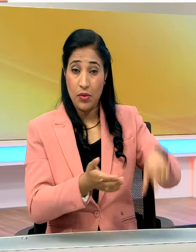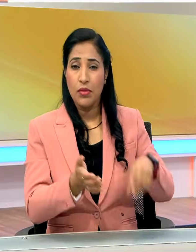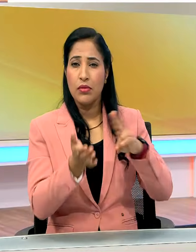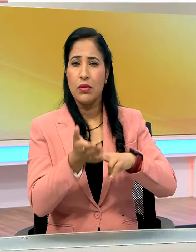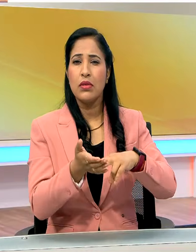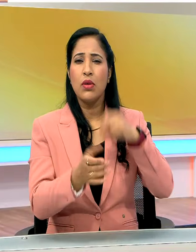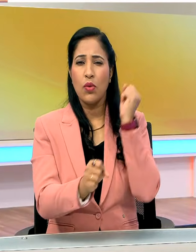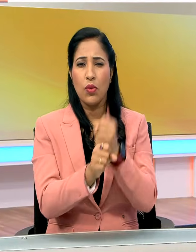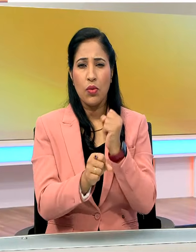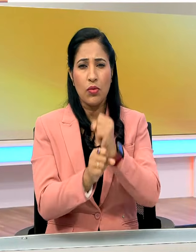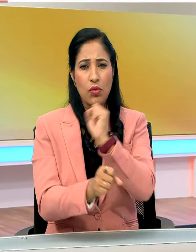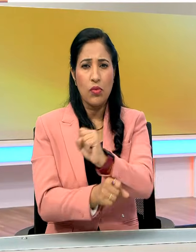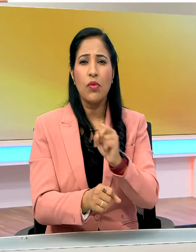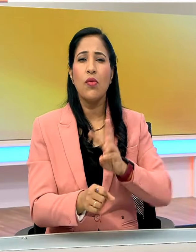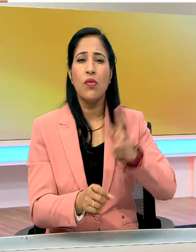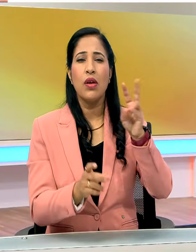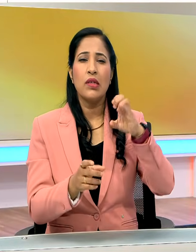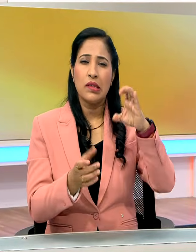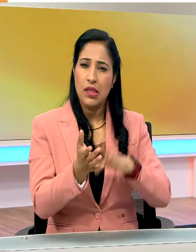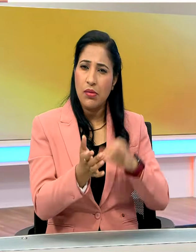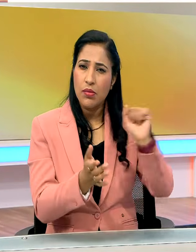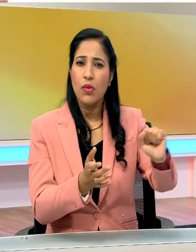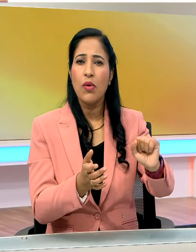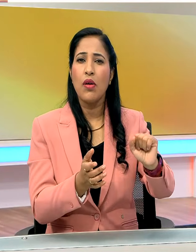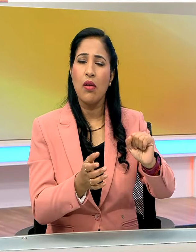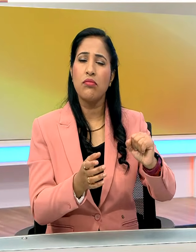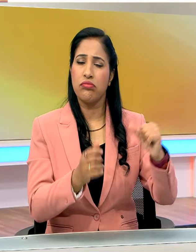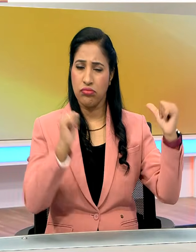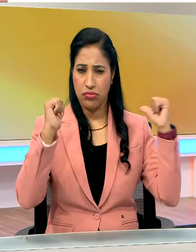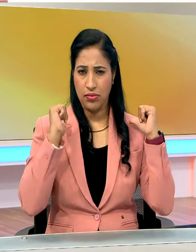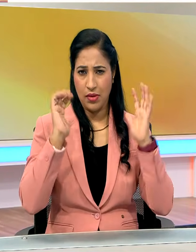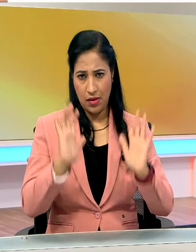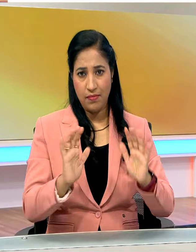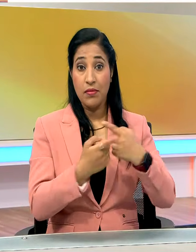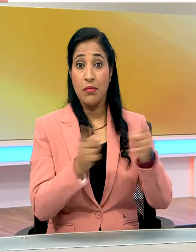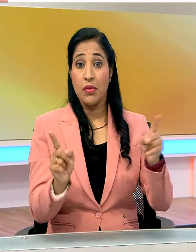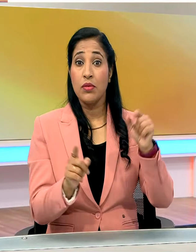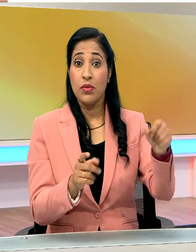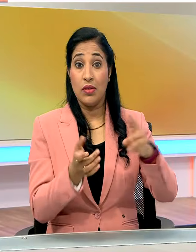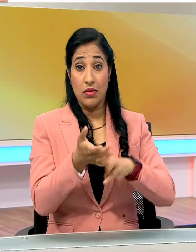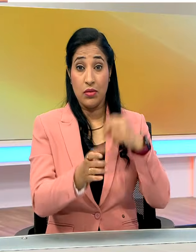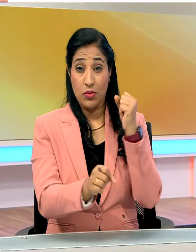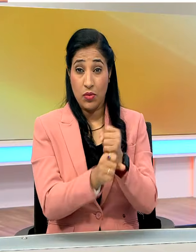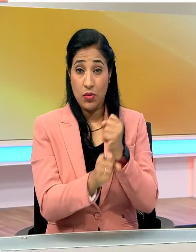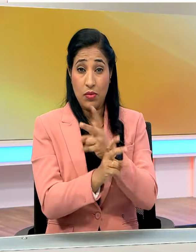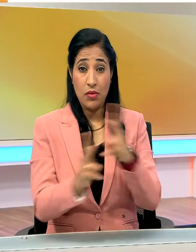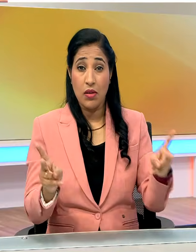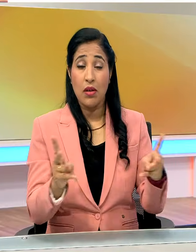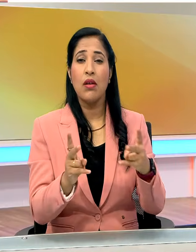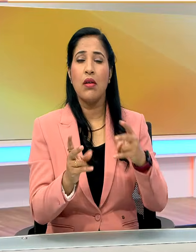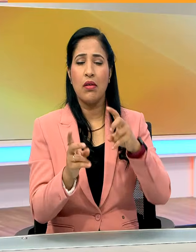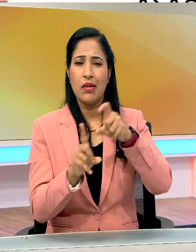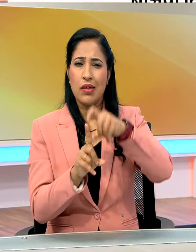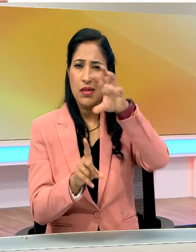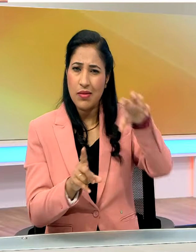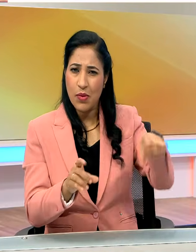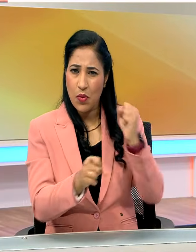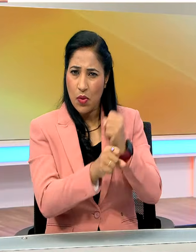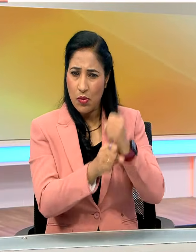नीतीश सरकार में उप मुख्यमंत्री के पद पर काबिज थे। उन्होंने नीतीश सरकार के दौरान कई विभाग की जिम्मेदारी भी